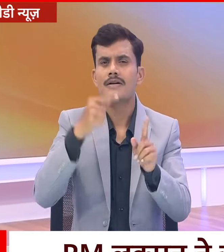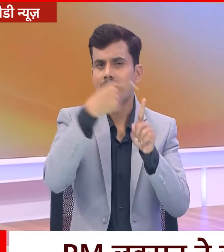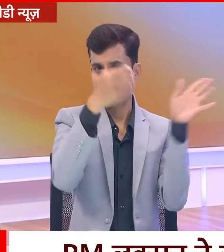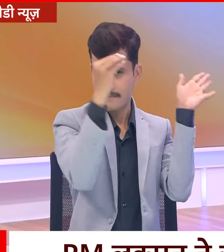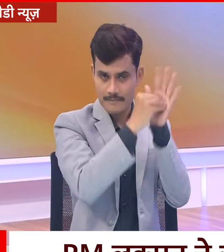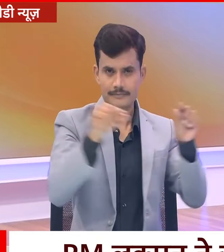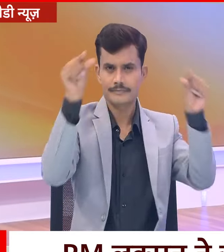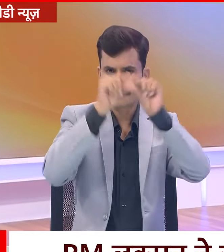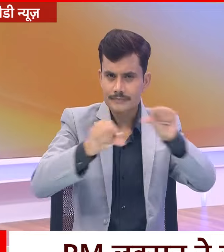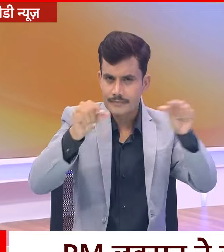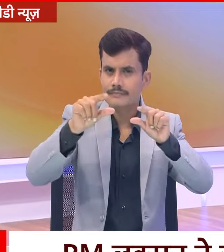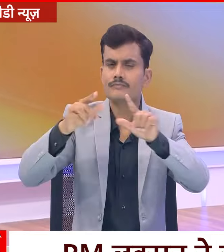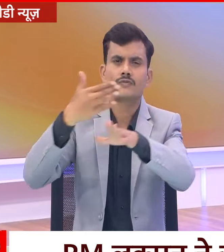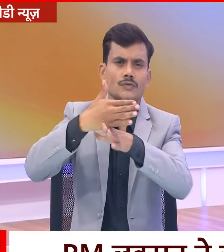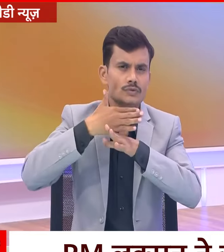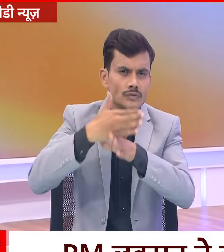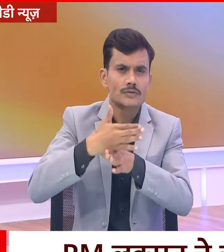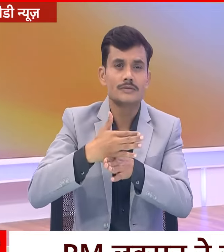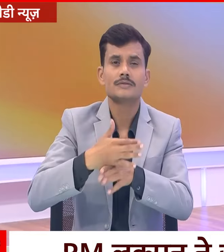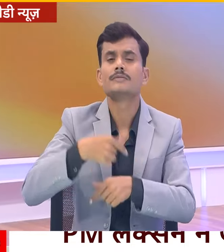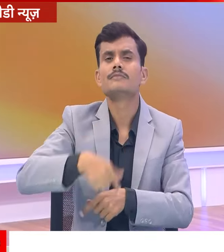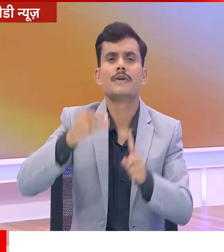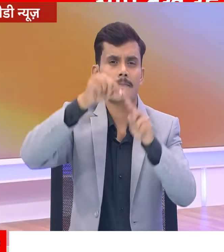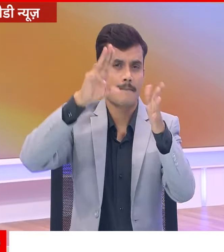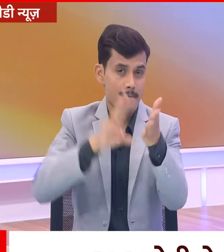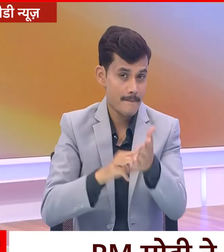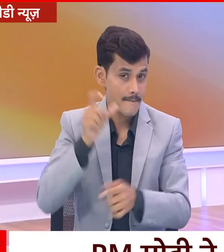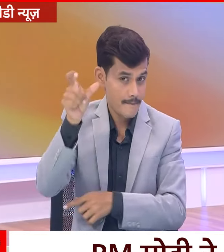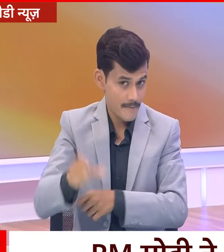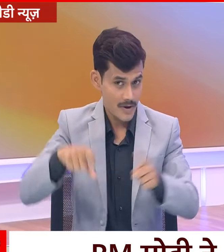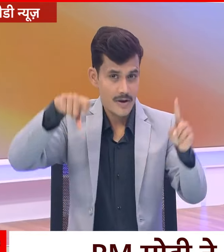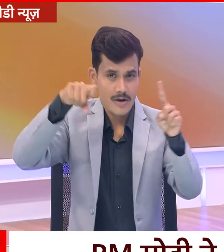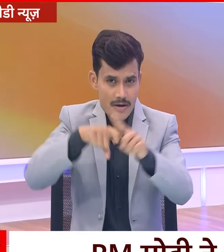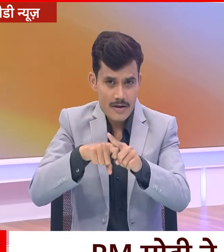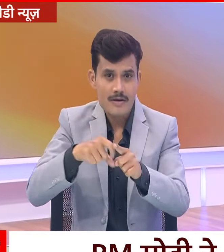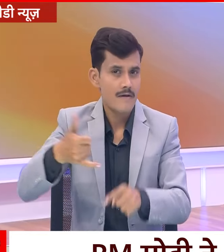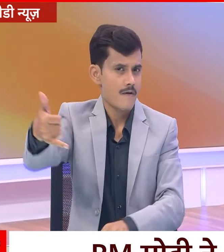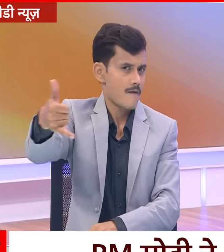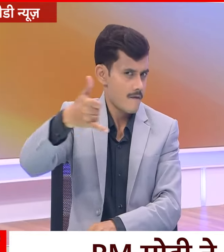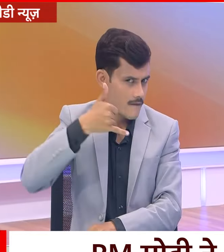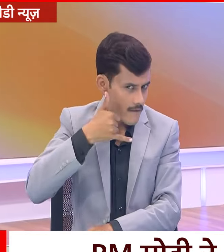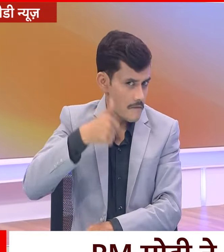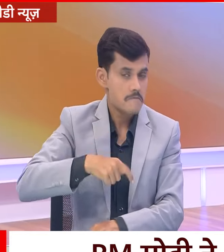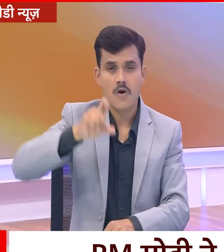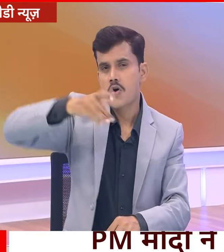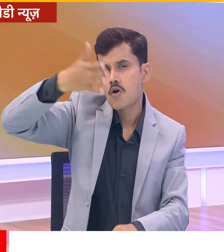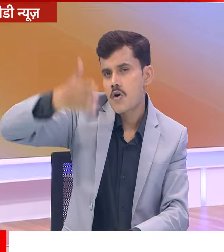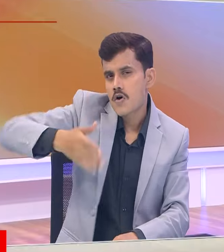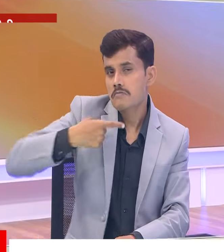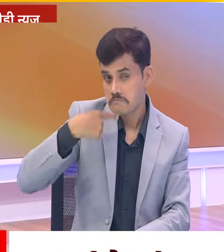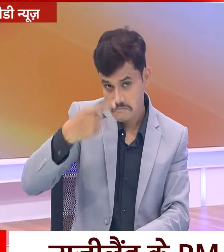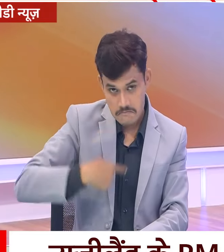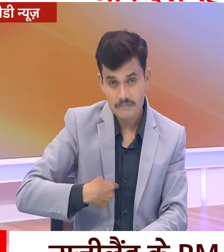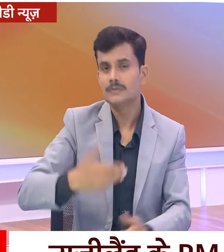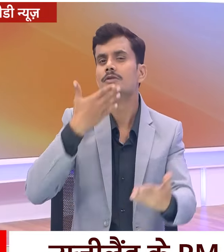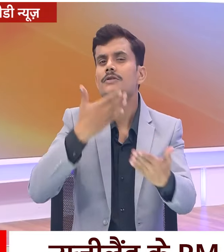प्लेटफॉर्म पर एक पोस्ट शेयर कर लिखा कि प्रधानमंत्री क्रिस्टोफर लक्सन को उनके फोन करने और हार्दिक शुभकामनाओं